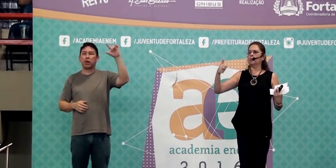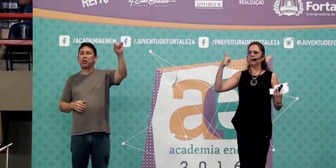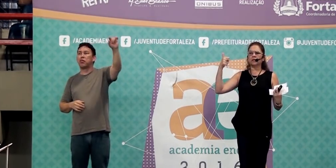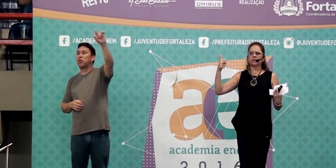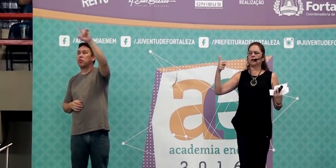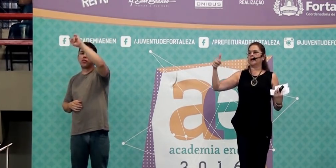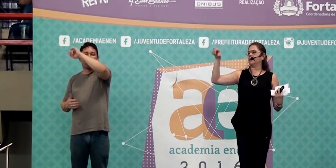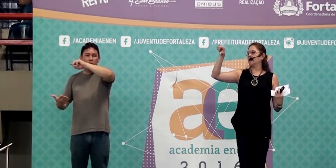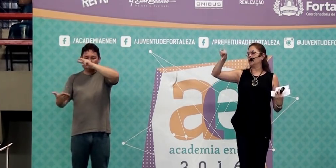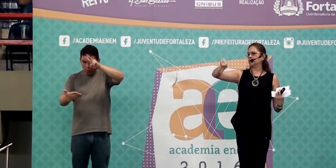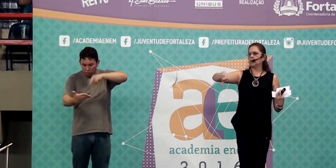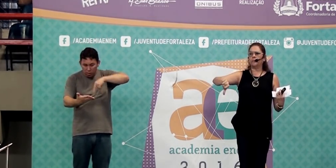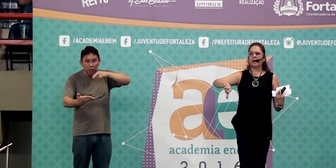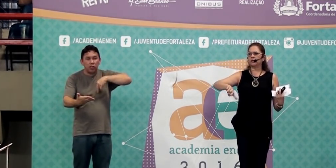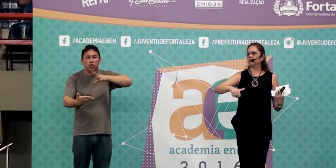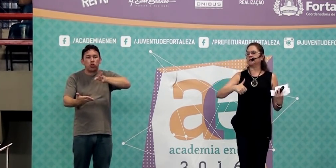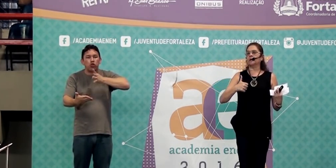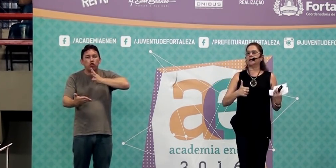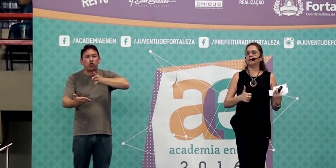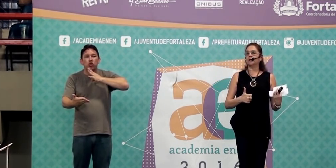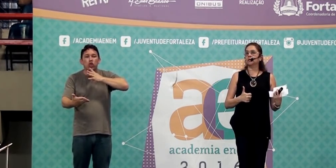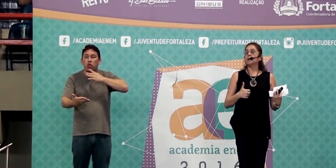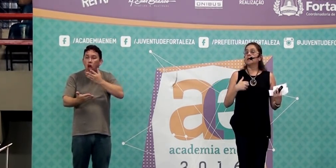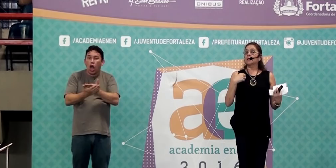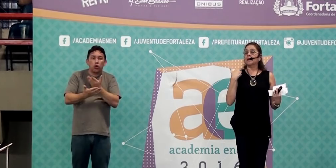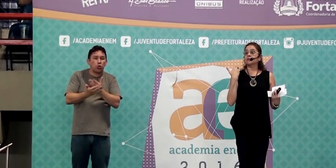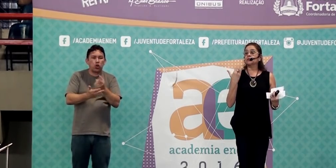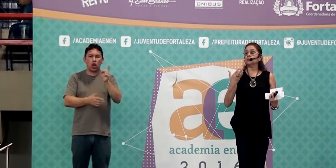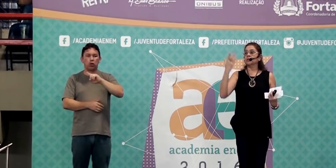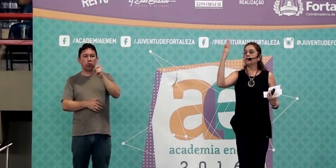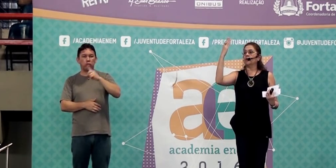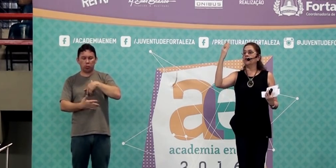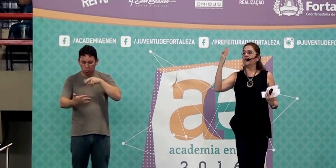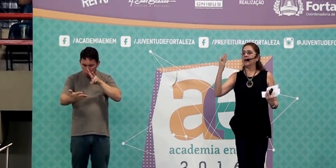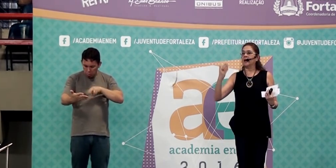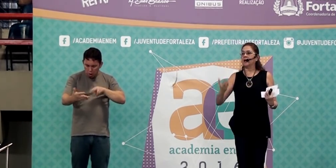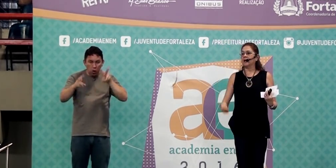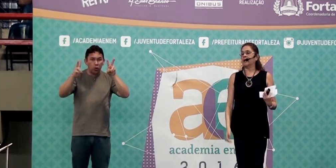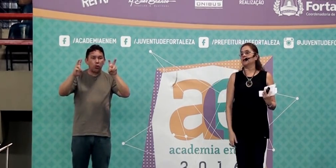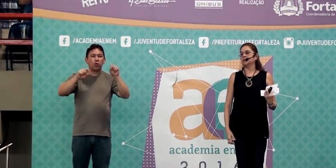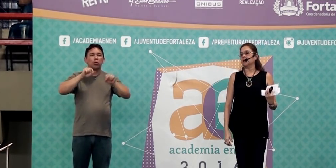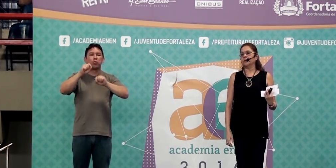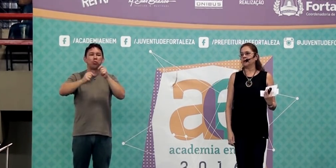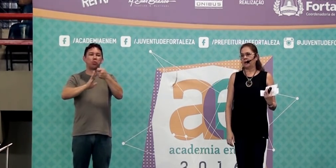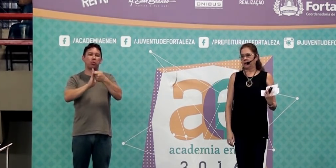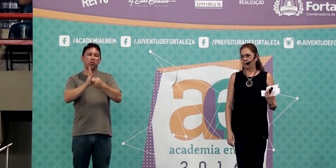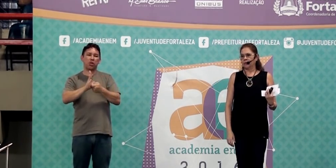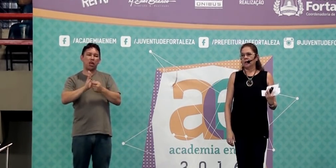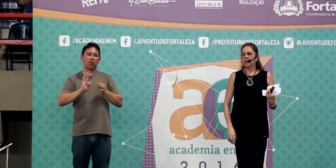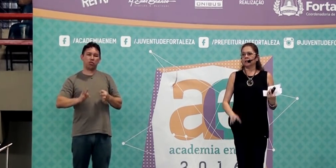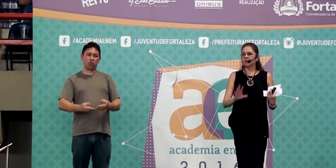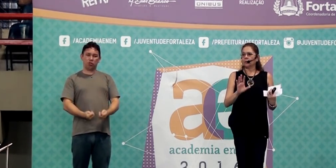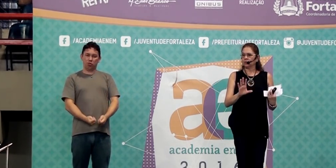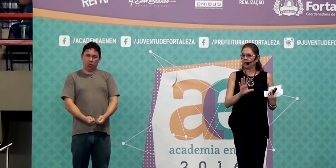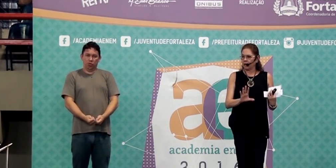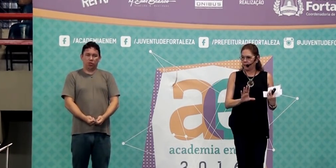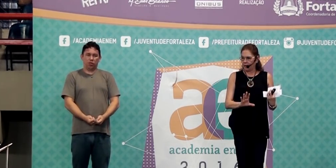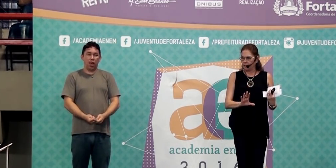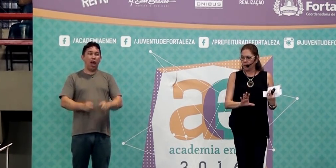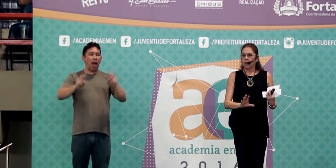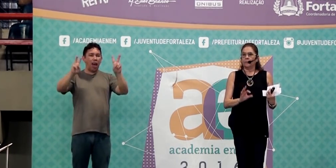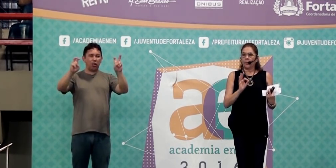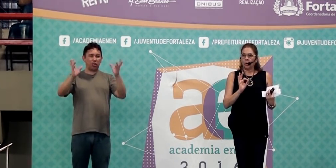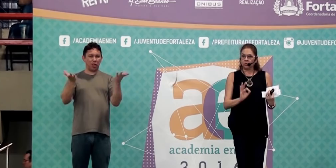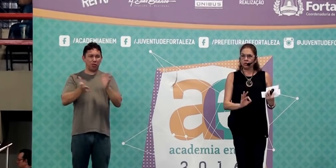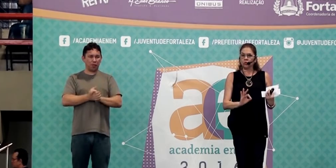leitor, com muita escolaridade, com baixa escolaridade, que assunto eu vou falar na redação inteira. Isso é o